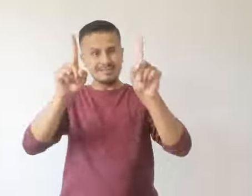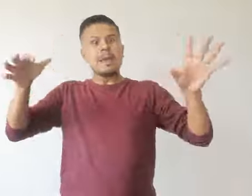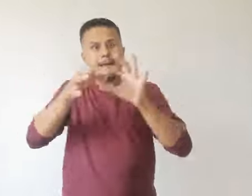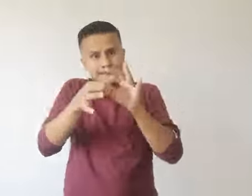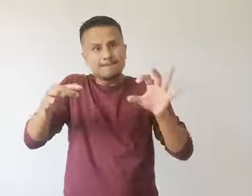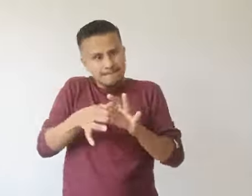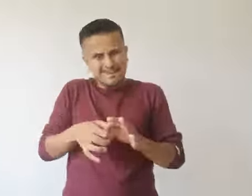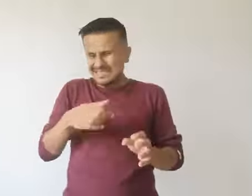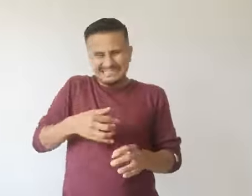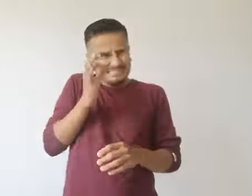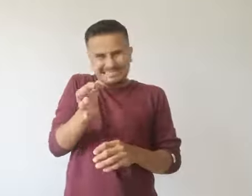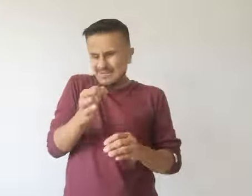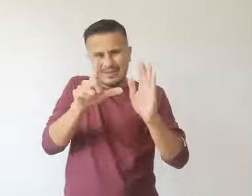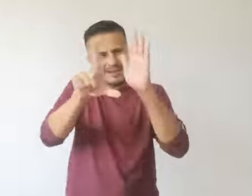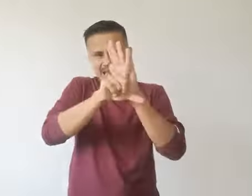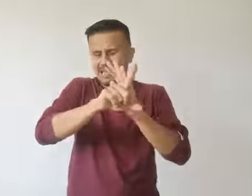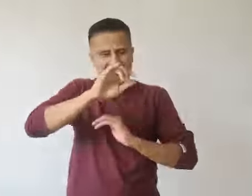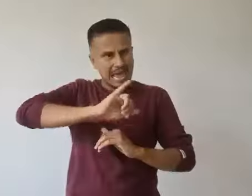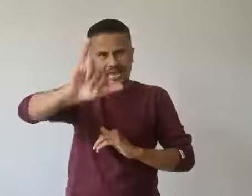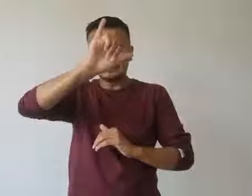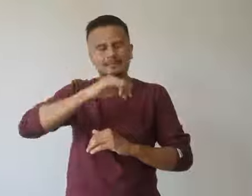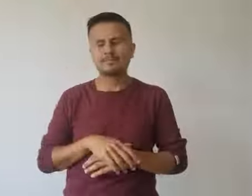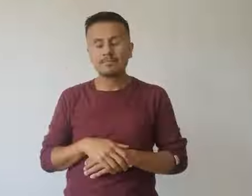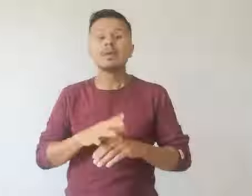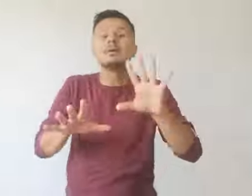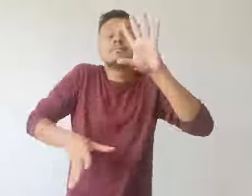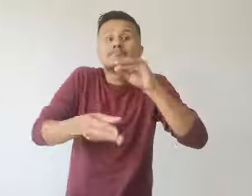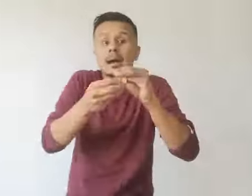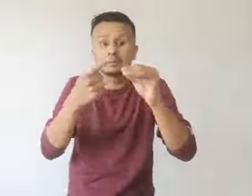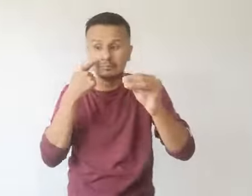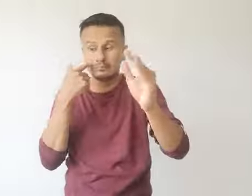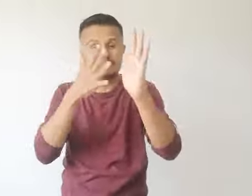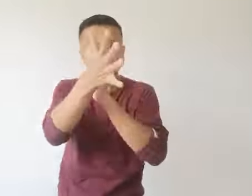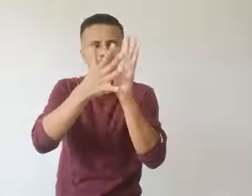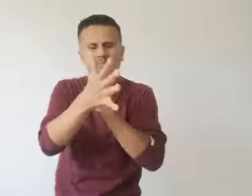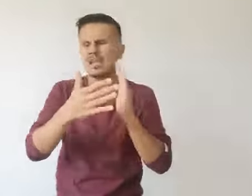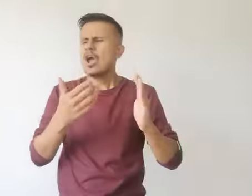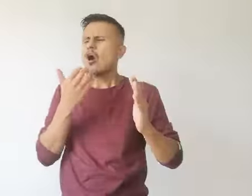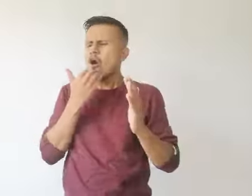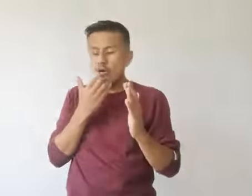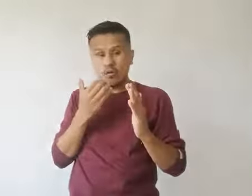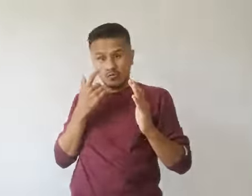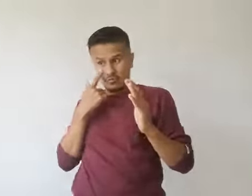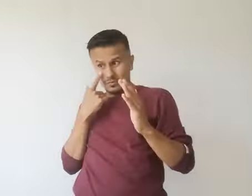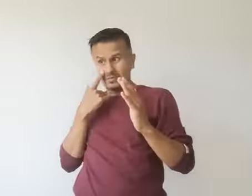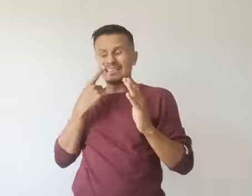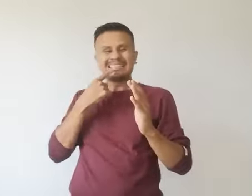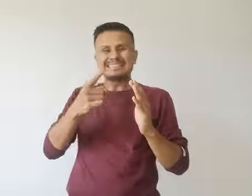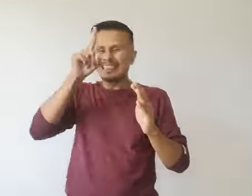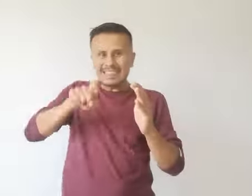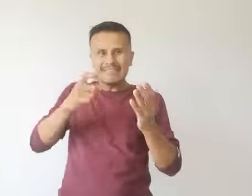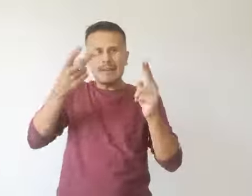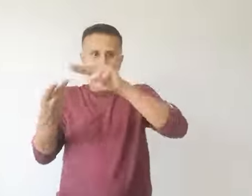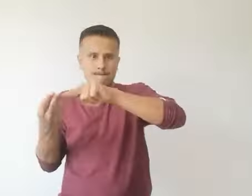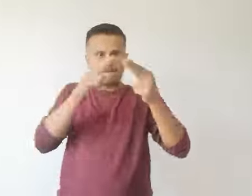Podría, pero no es así. ¿Y por qué? Ah, ya sé, con lo que dio Charga, ya lo habías dicho. La proporción de A es parecida